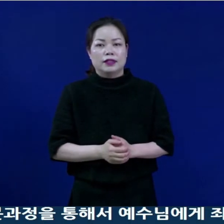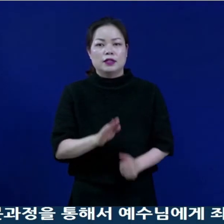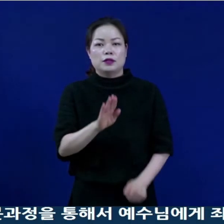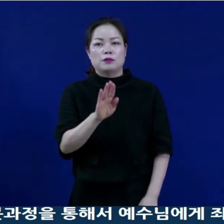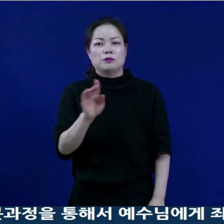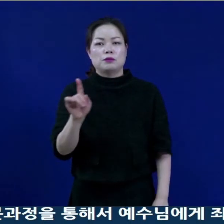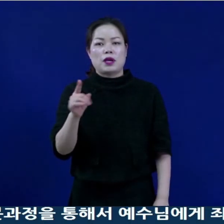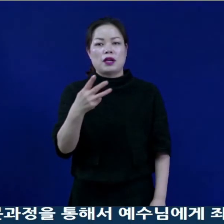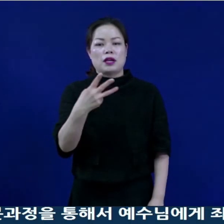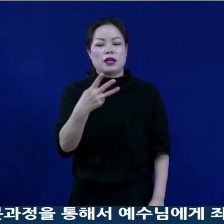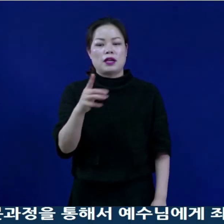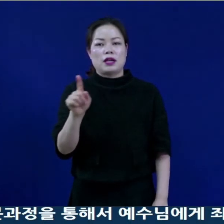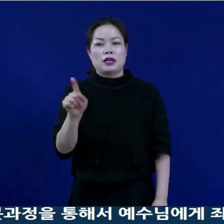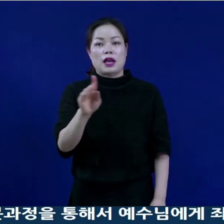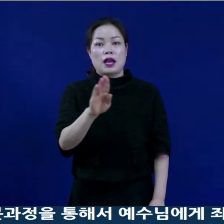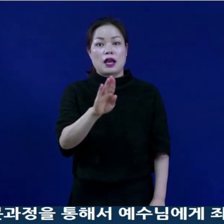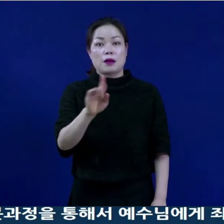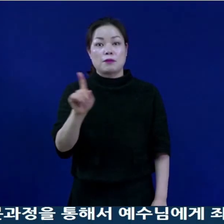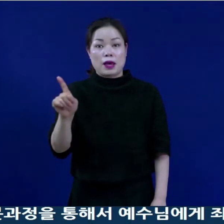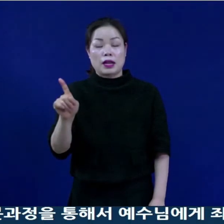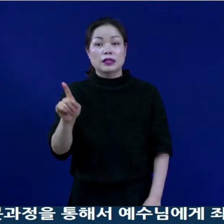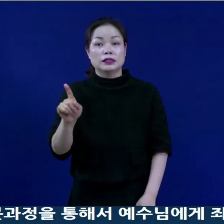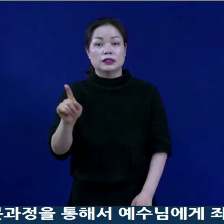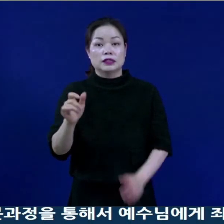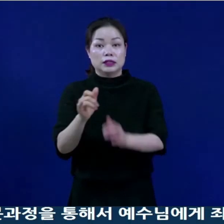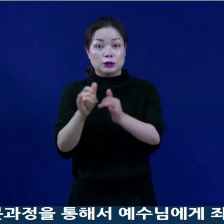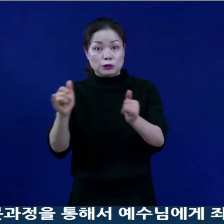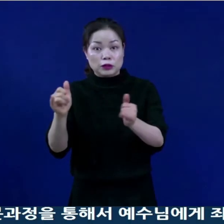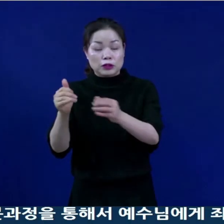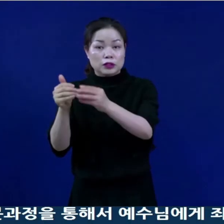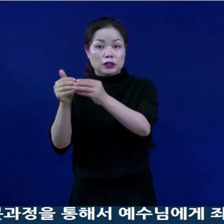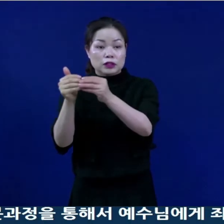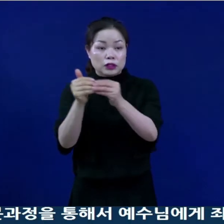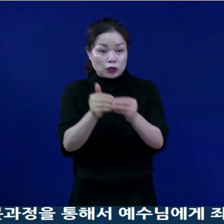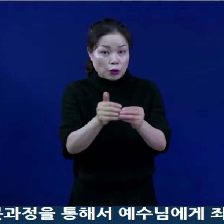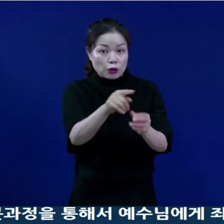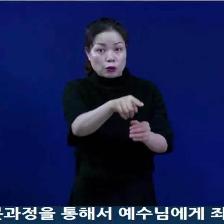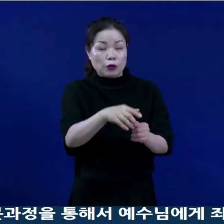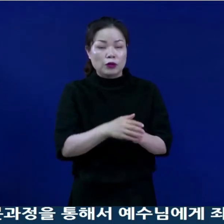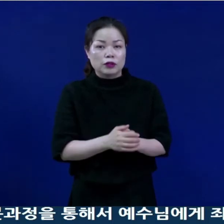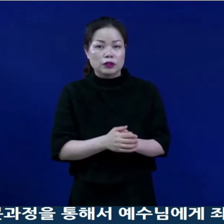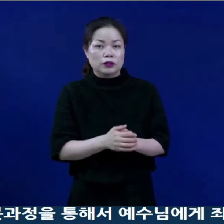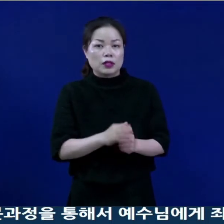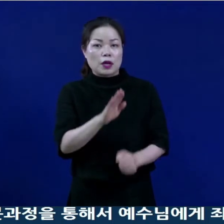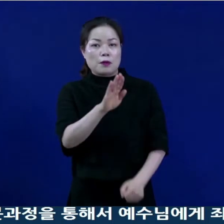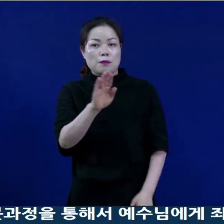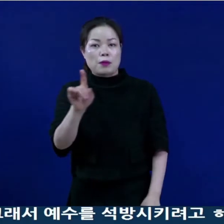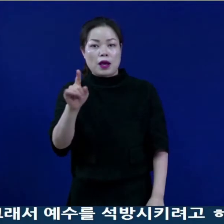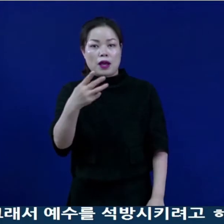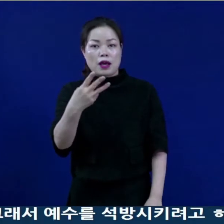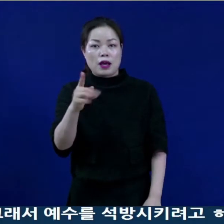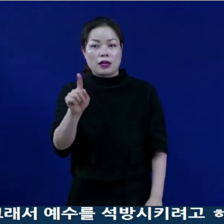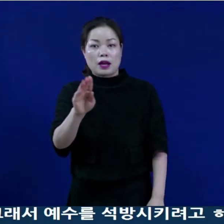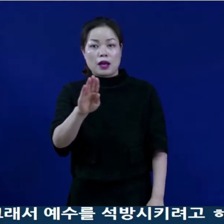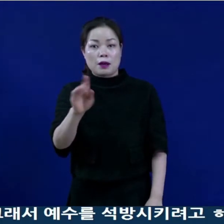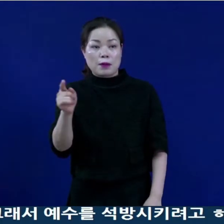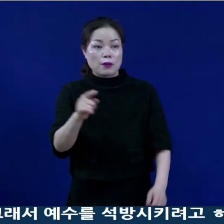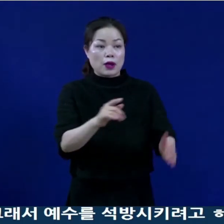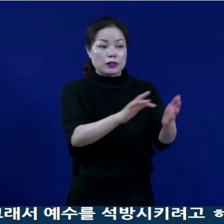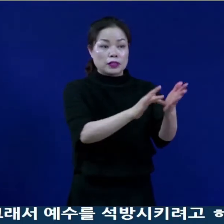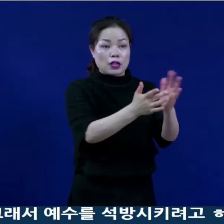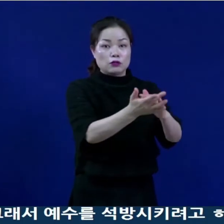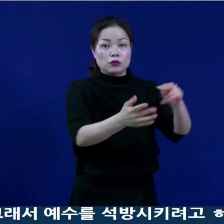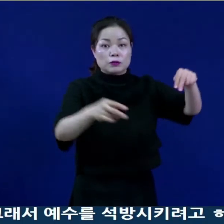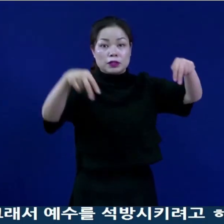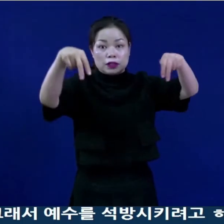바라바라는 인물을 데려옵니다. 그리고 그 유대인들 앞에 바라바와 예수님을 세워서